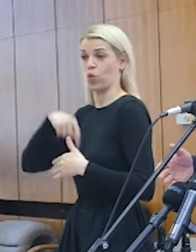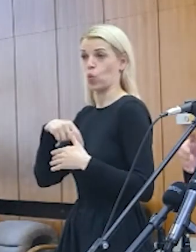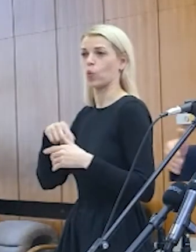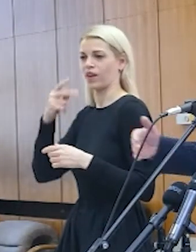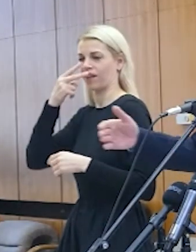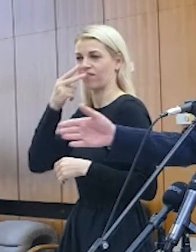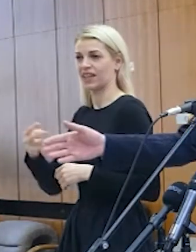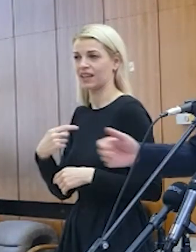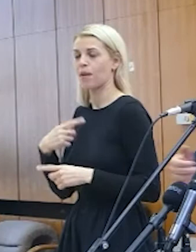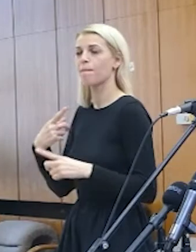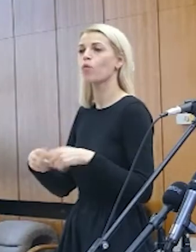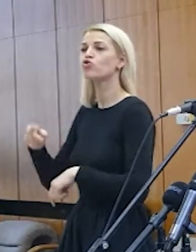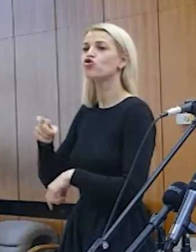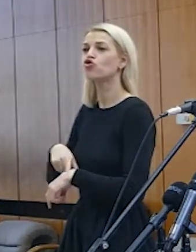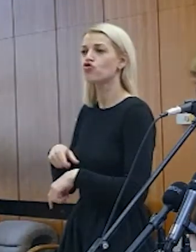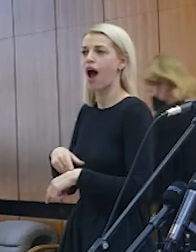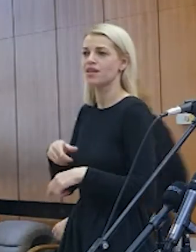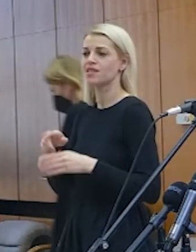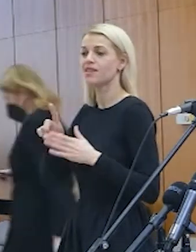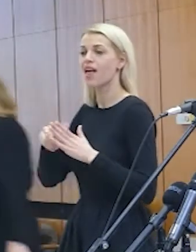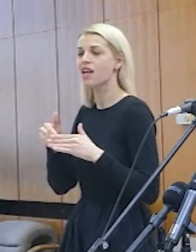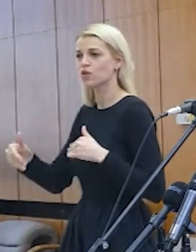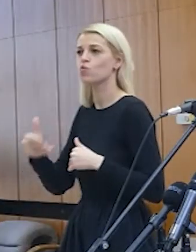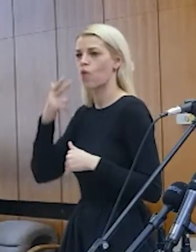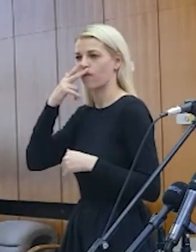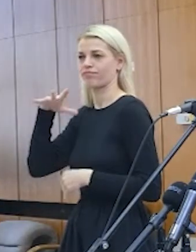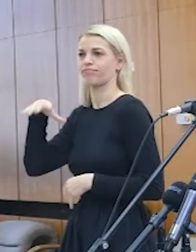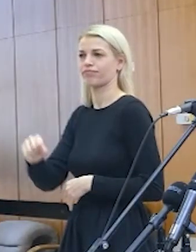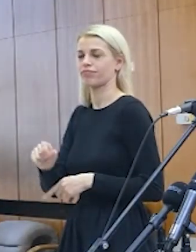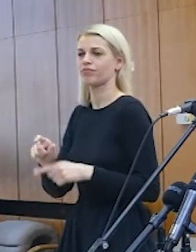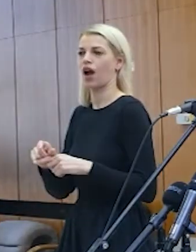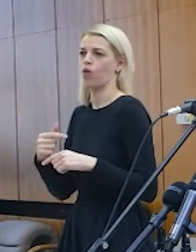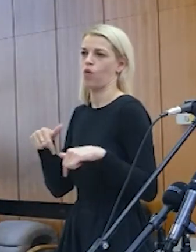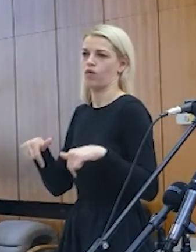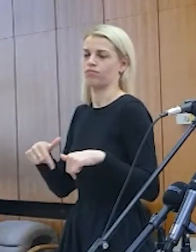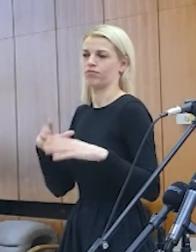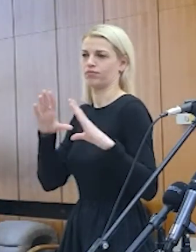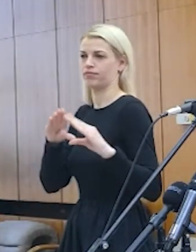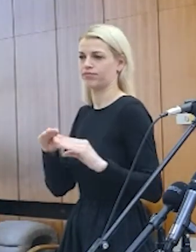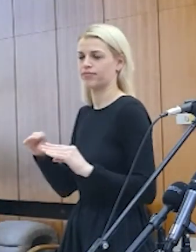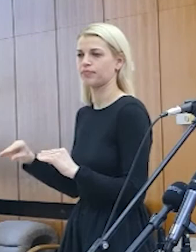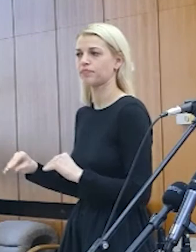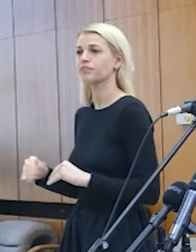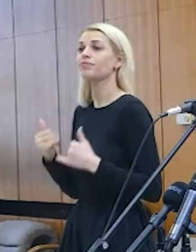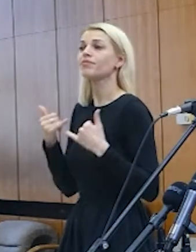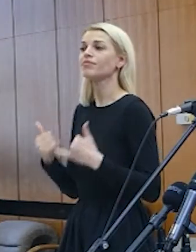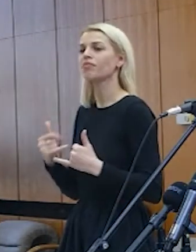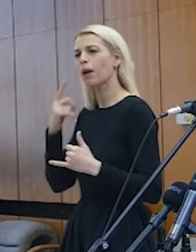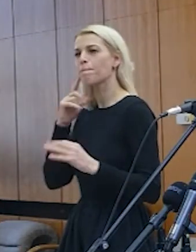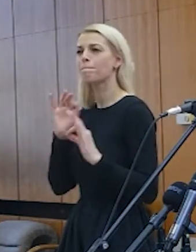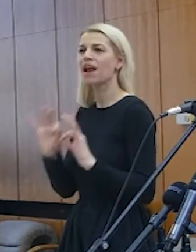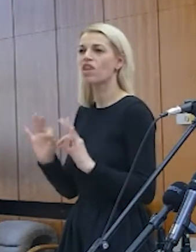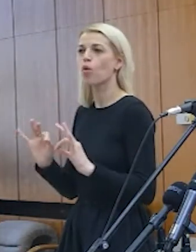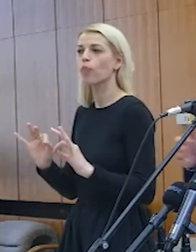to vidím a viem, že časom to budete vidieť aj vy. A dnes je pravdepodobnosť, že dovládneme, je